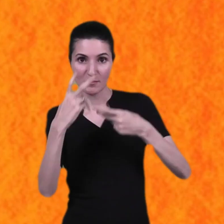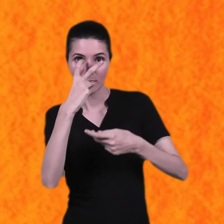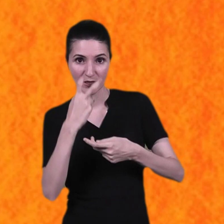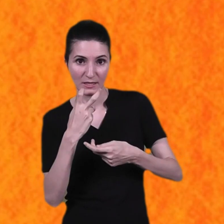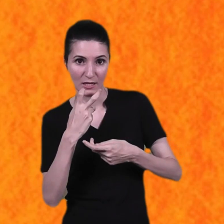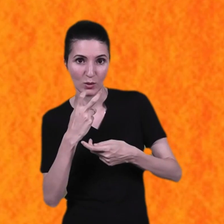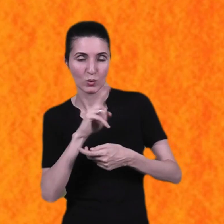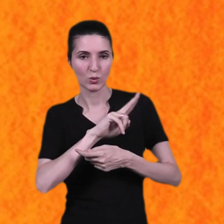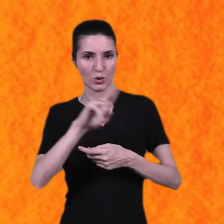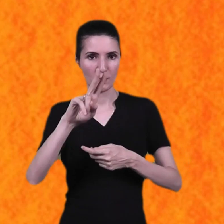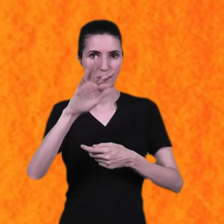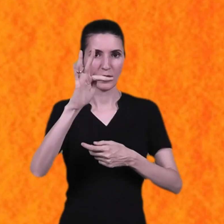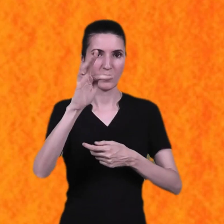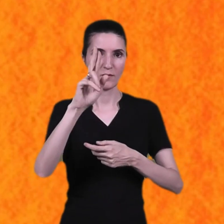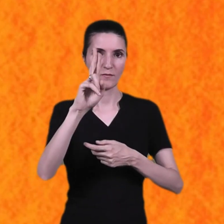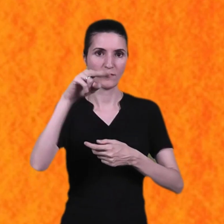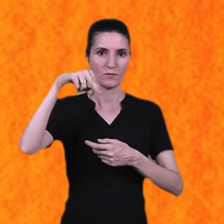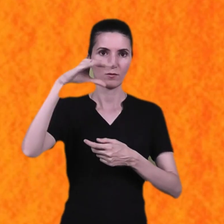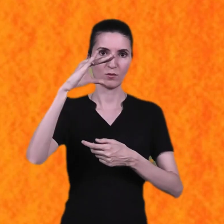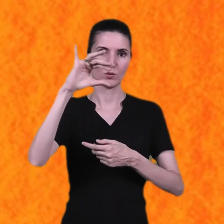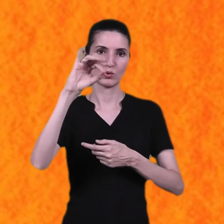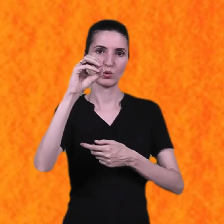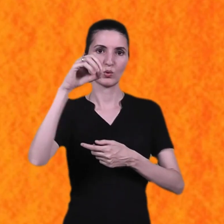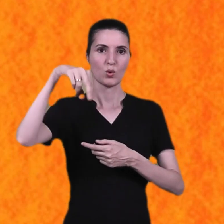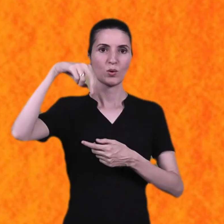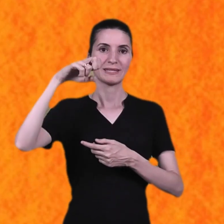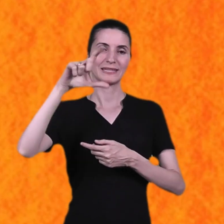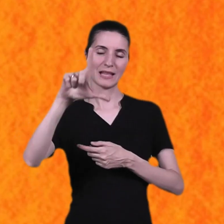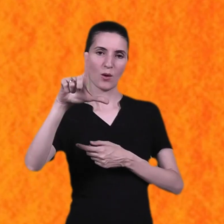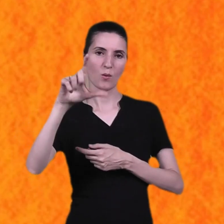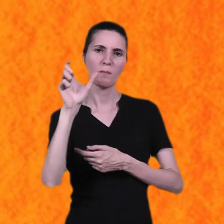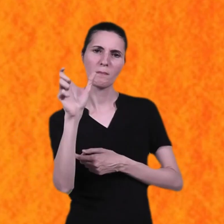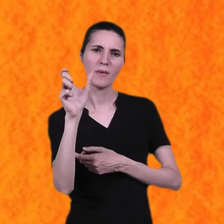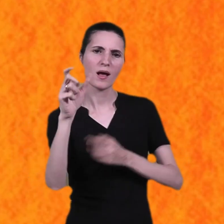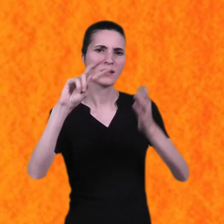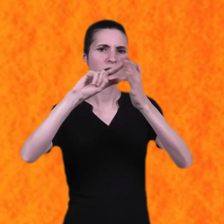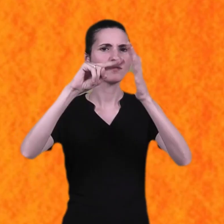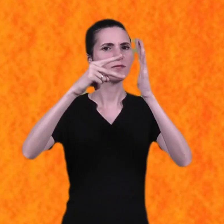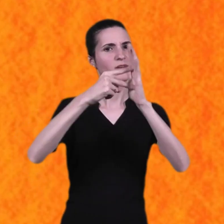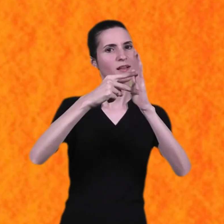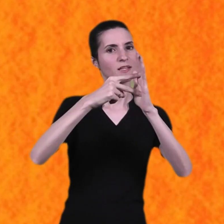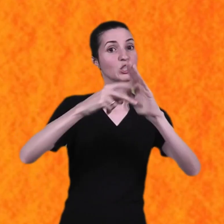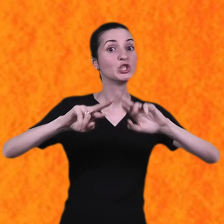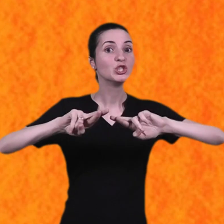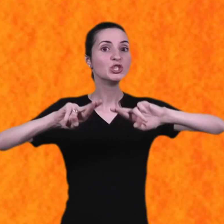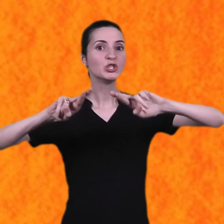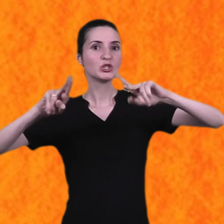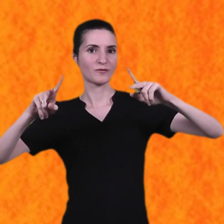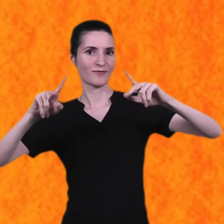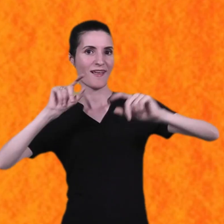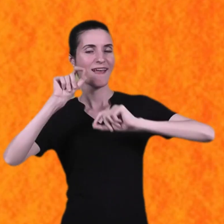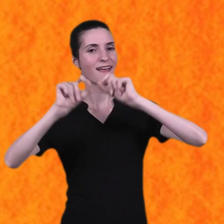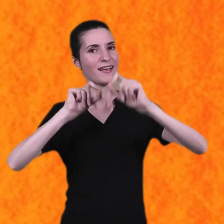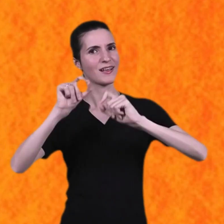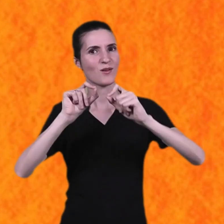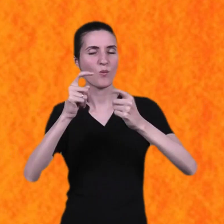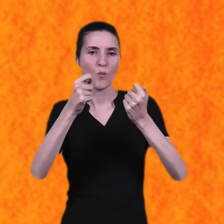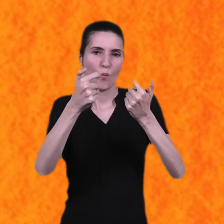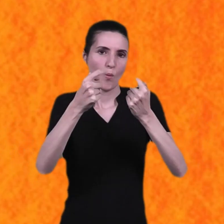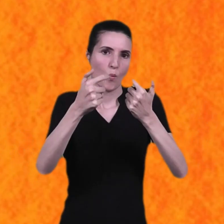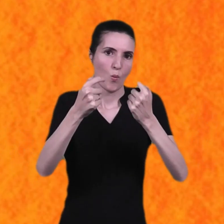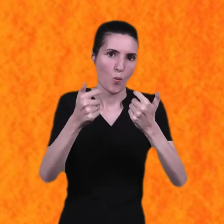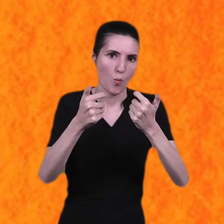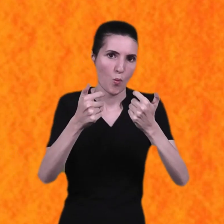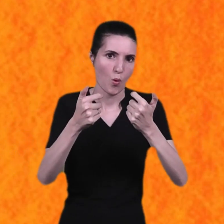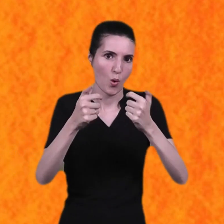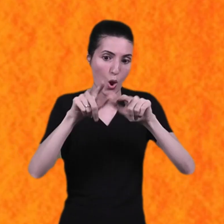de uma forma funcional, né? O que significa isso? A gente precisa fazer uma diferenciação bem grande, é quase